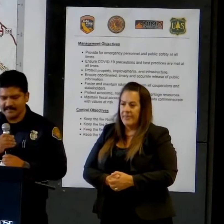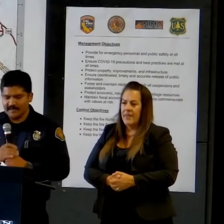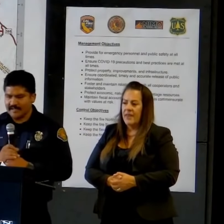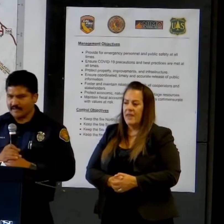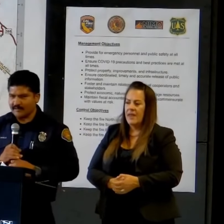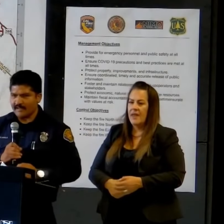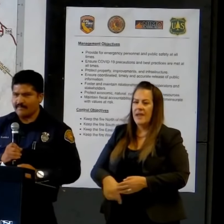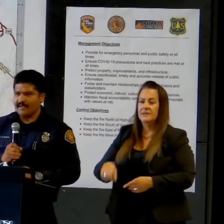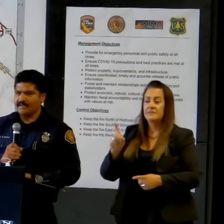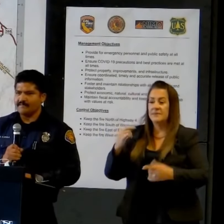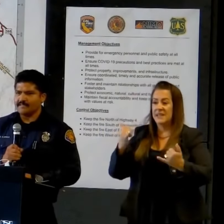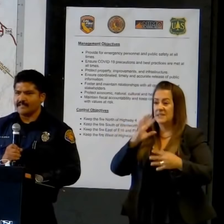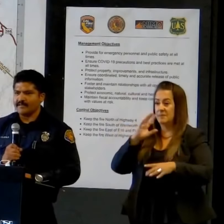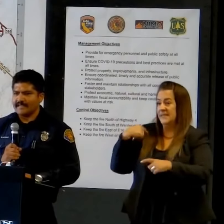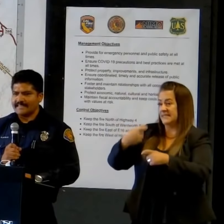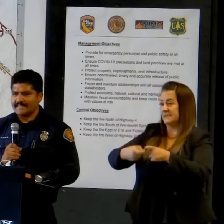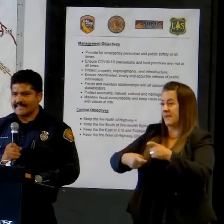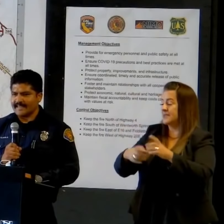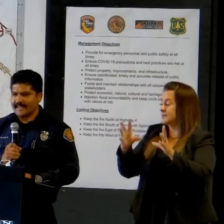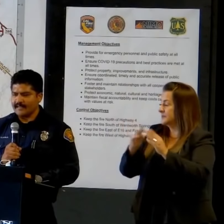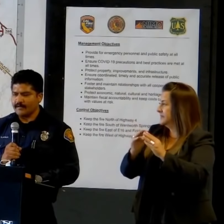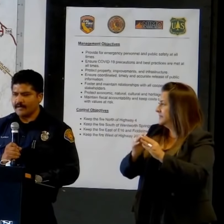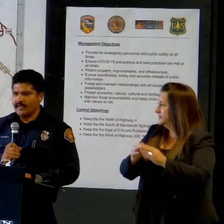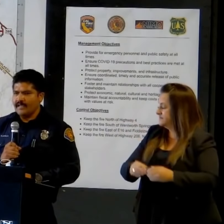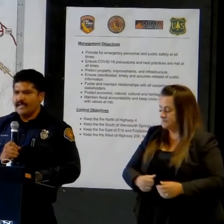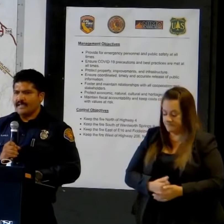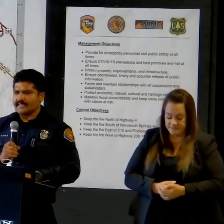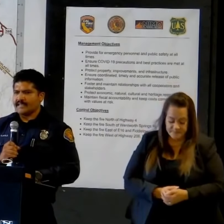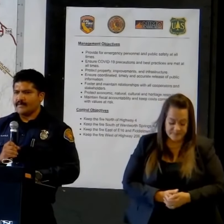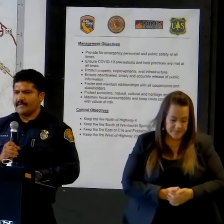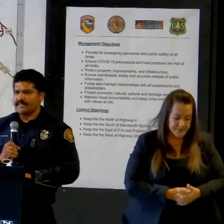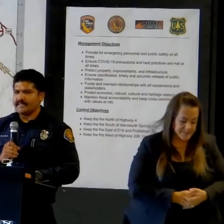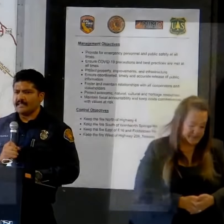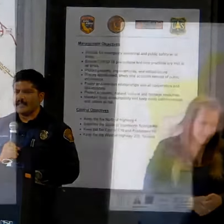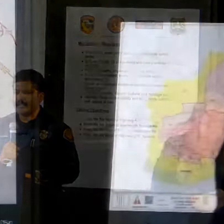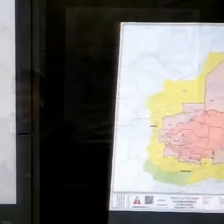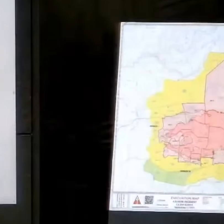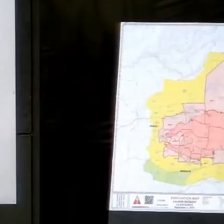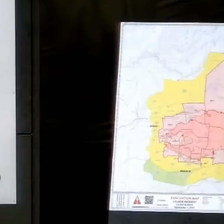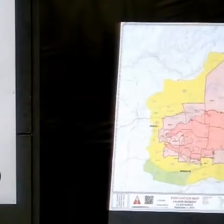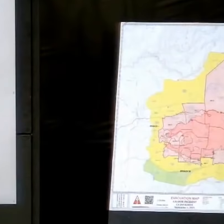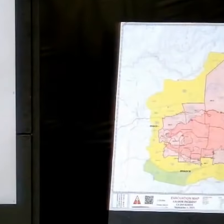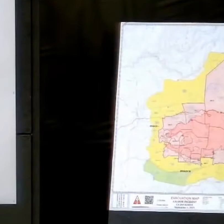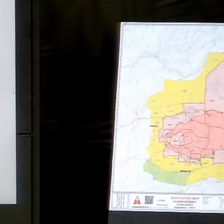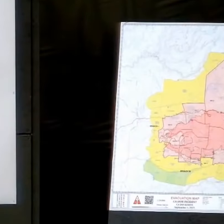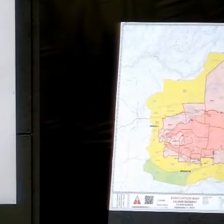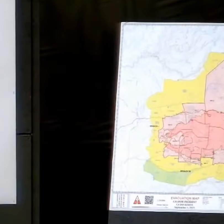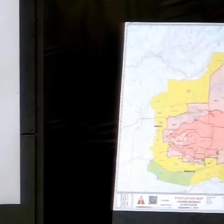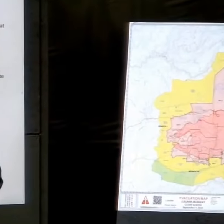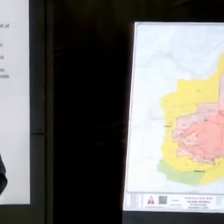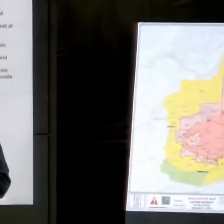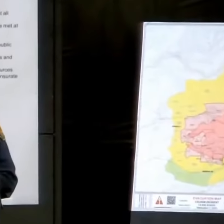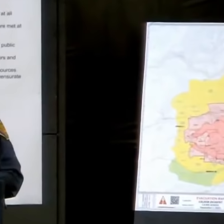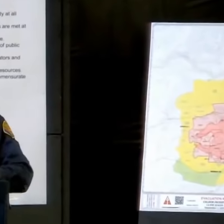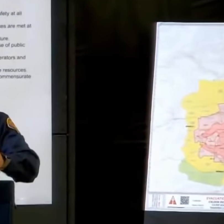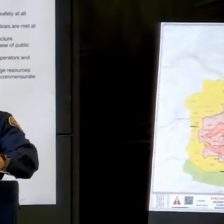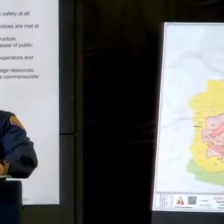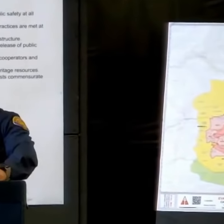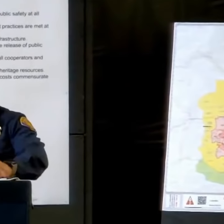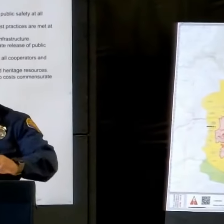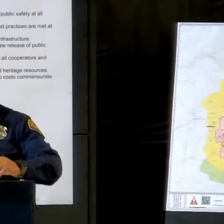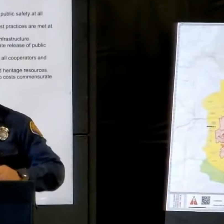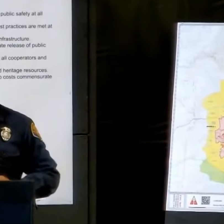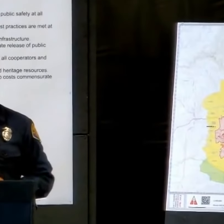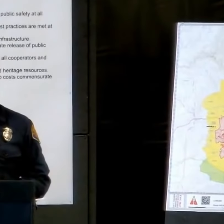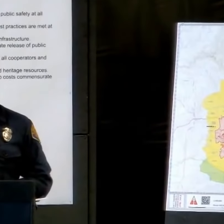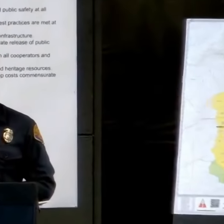Buenas noches, soy Ricardo Tlapala, vocero del incidente Caldor, y les quiero presentar la breve informativa de hoy,